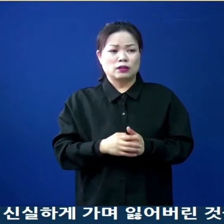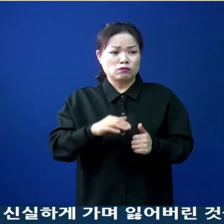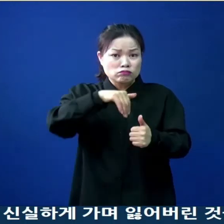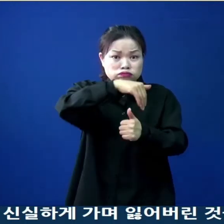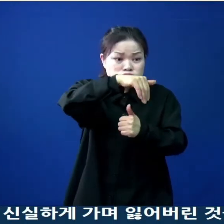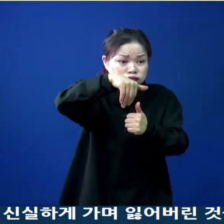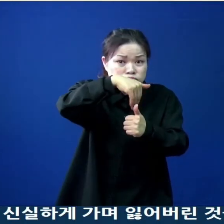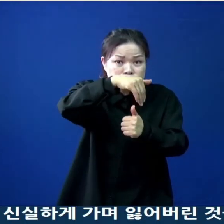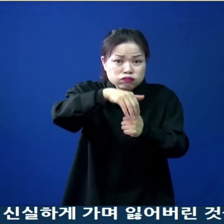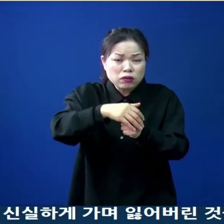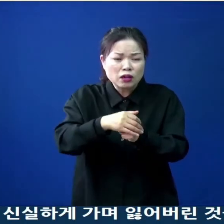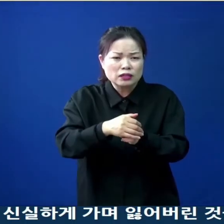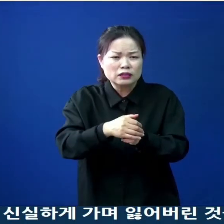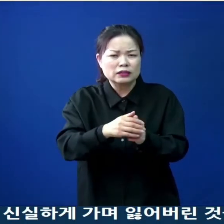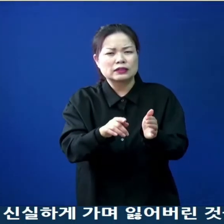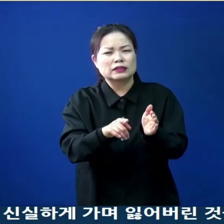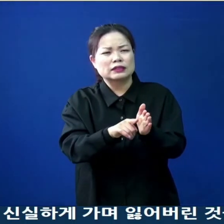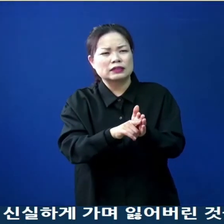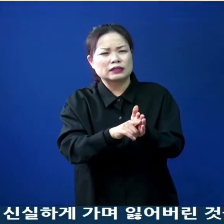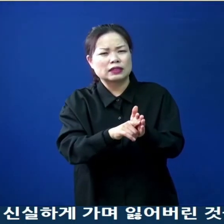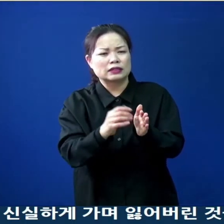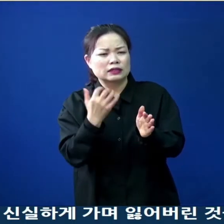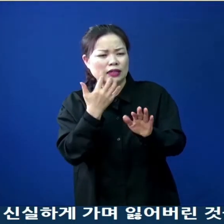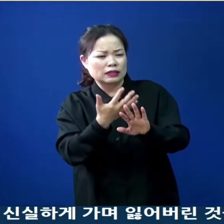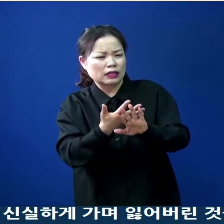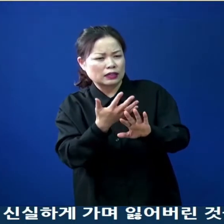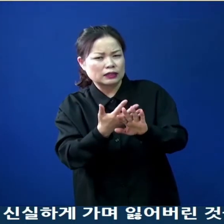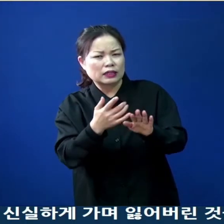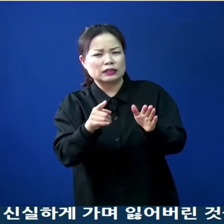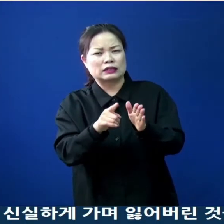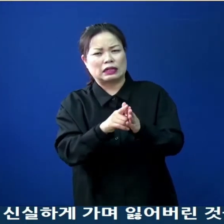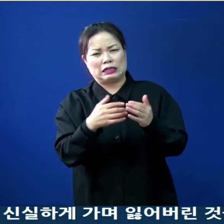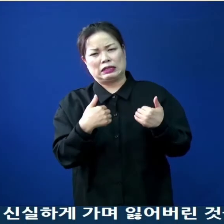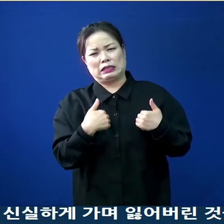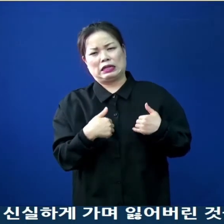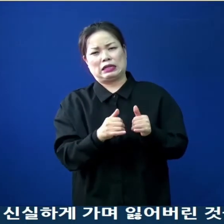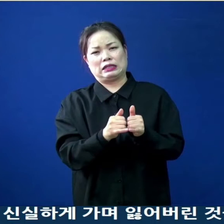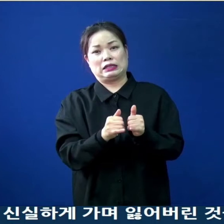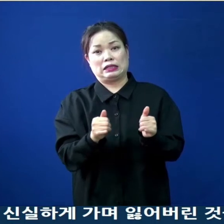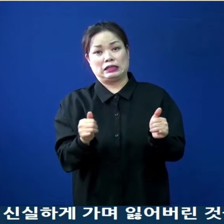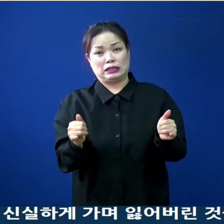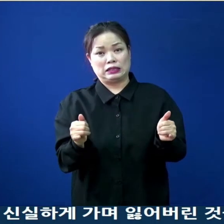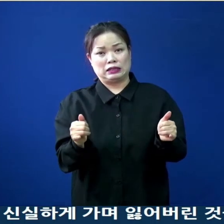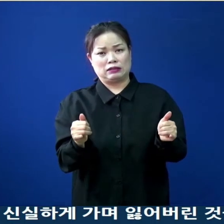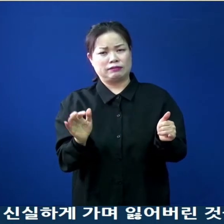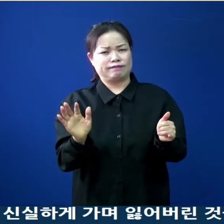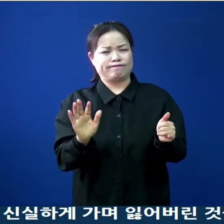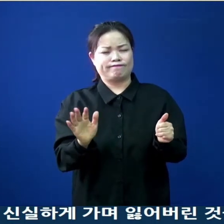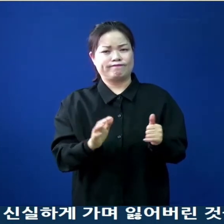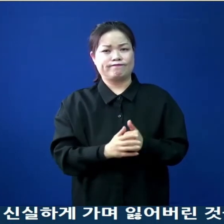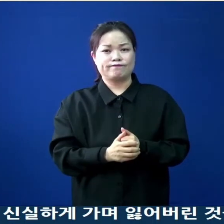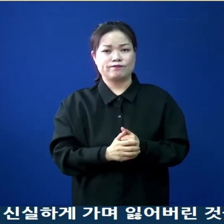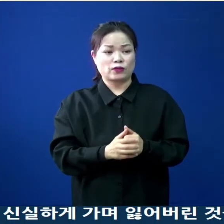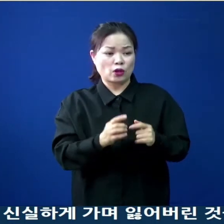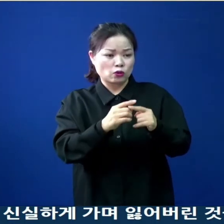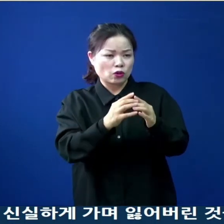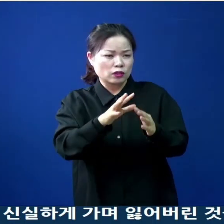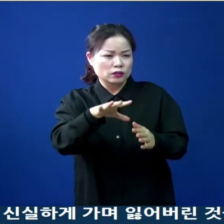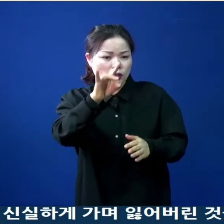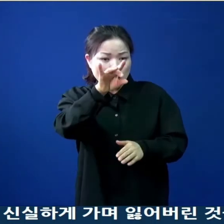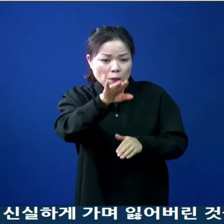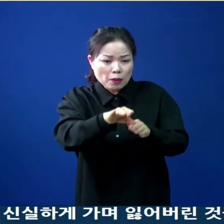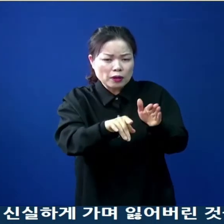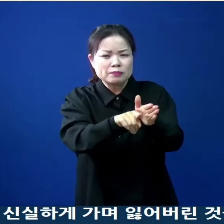상황에 따라서 그 신앙의 색깔을 달리하는 신앙이 약한 자들에게는 그렇지 않습니다. 교회에 첫 발을